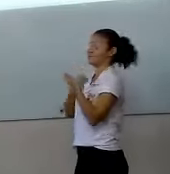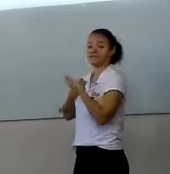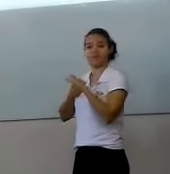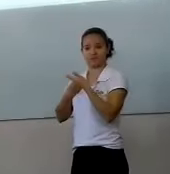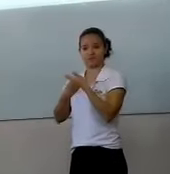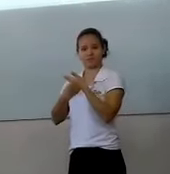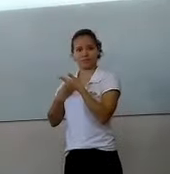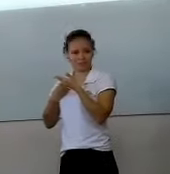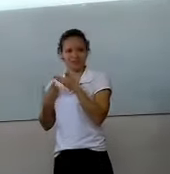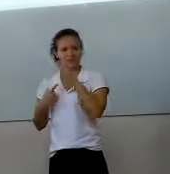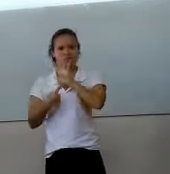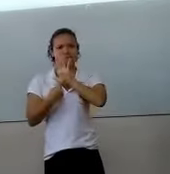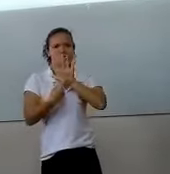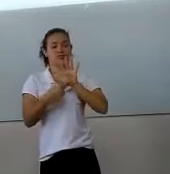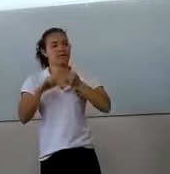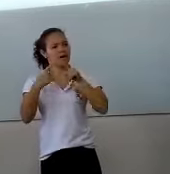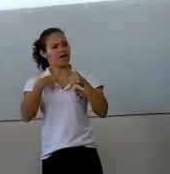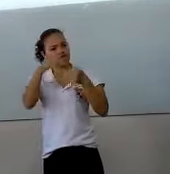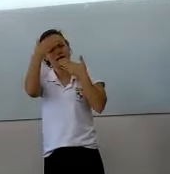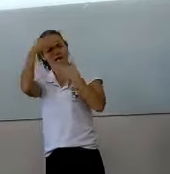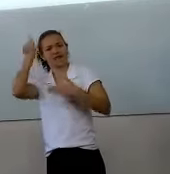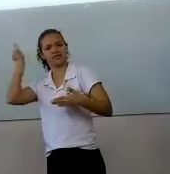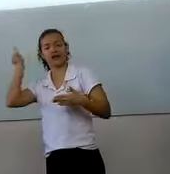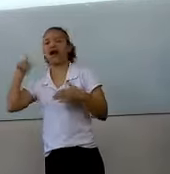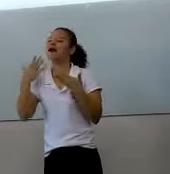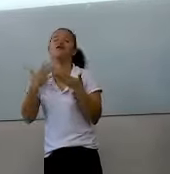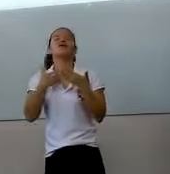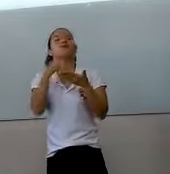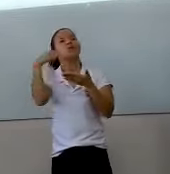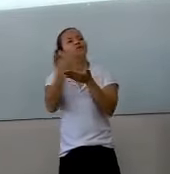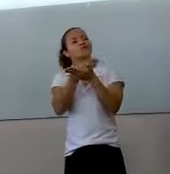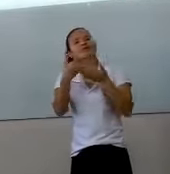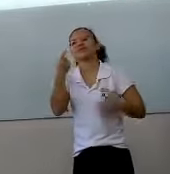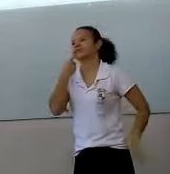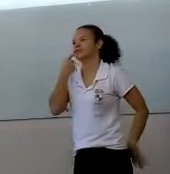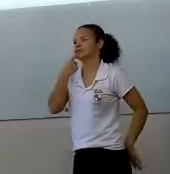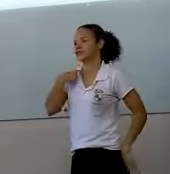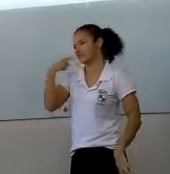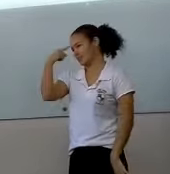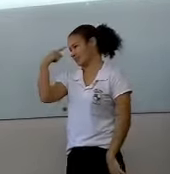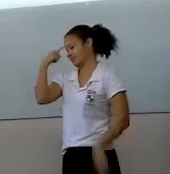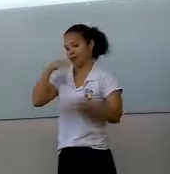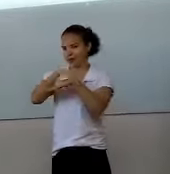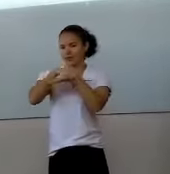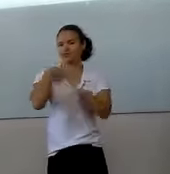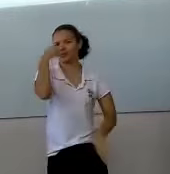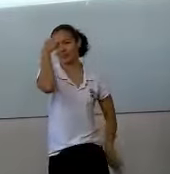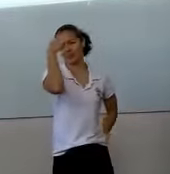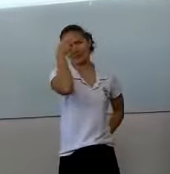vivência dele, essa foi a vivência dele, para apresentar a vivência dele. Eu agradeço bastante o Antônio. Sexta-feira à noite, eu